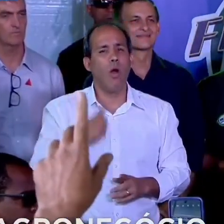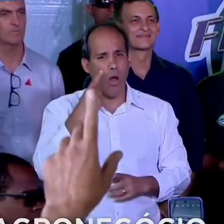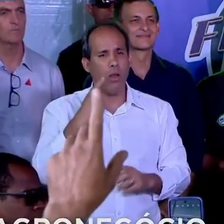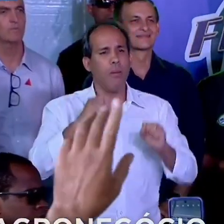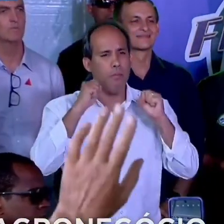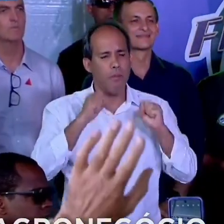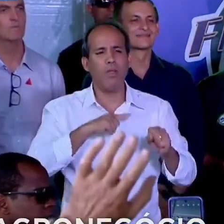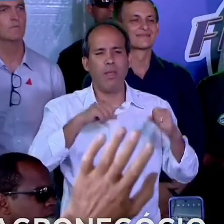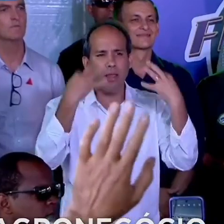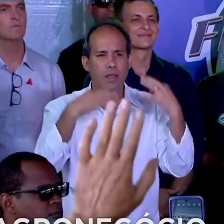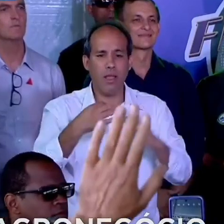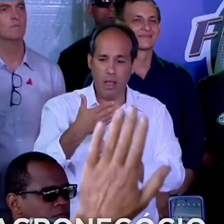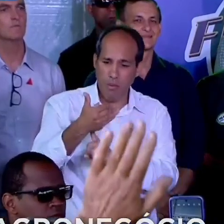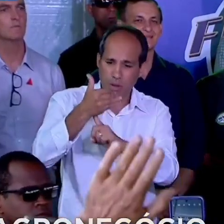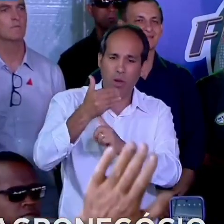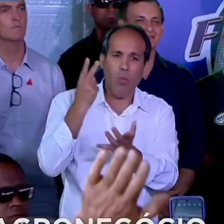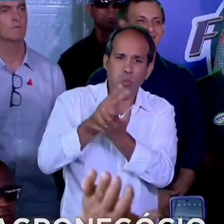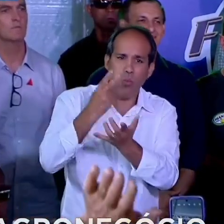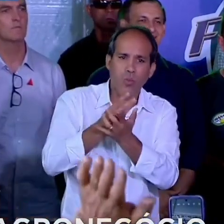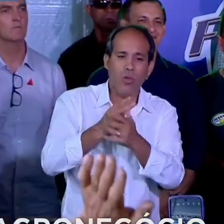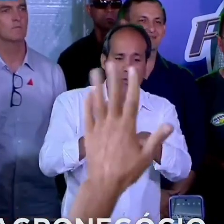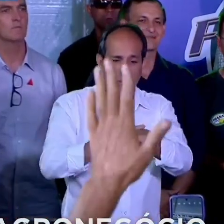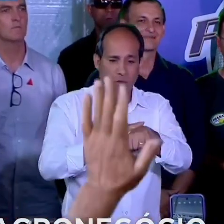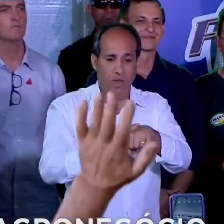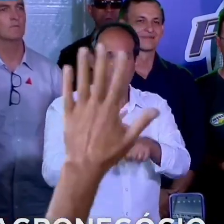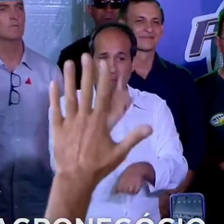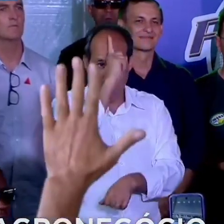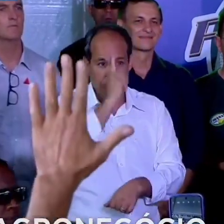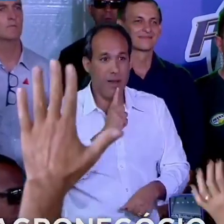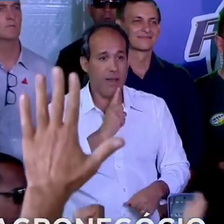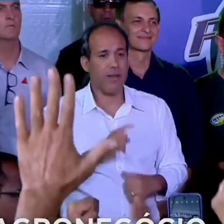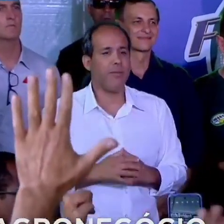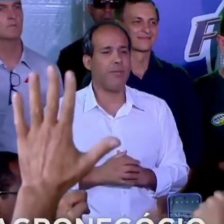certeza, a nossa bandeira continuará verde e amarela